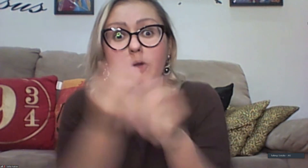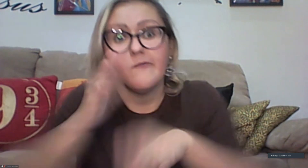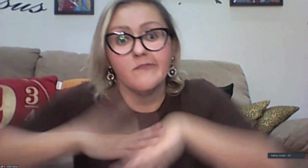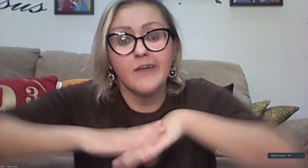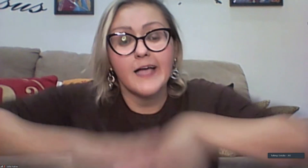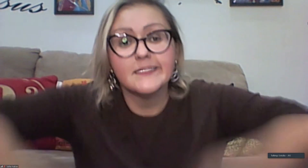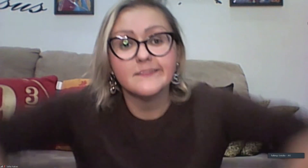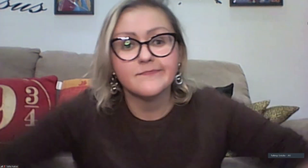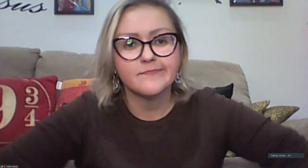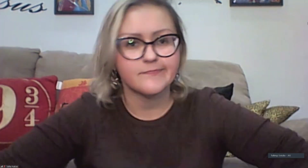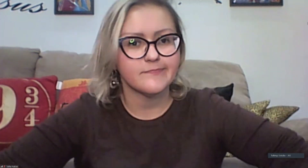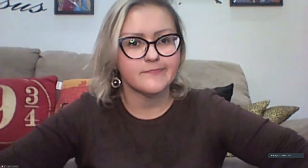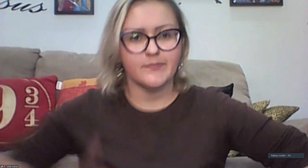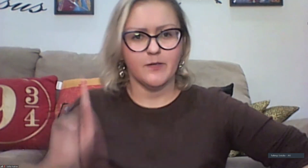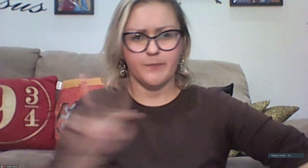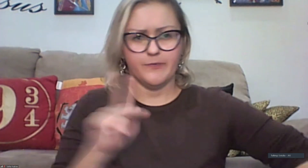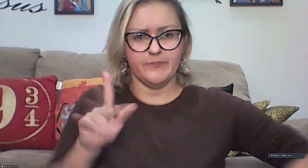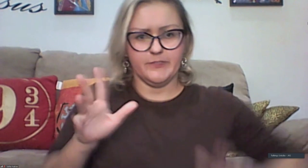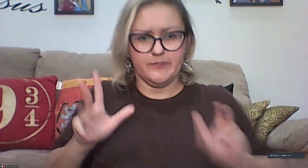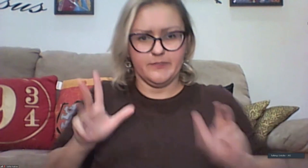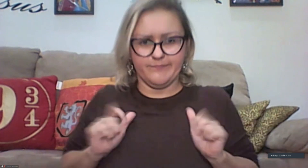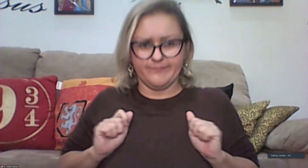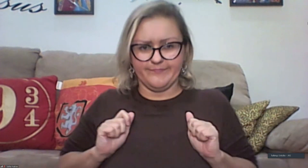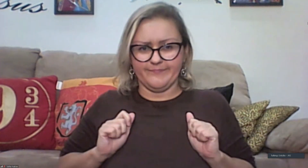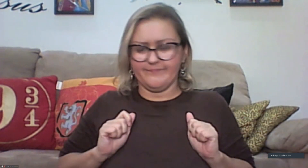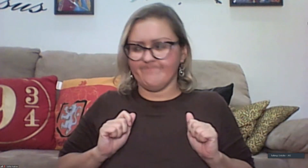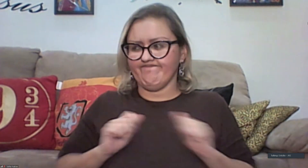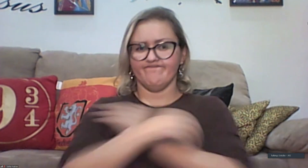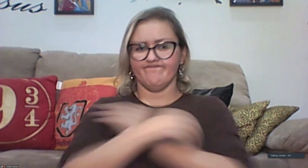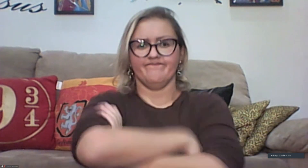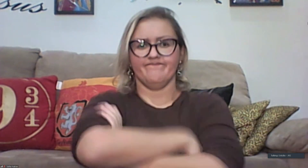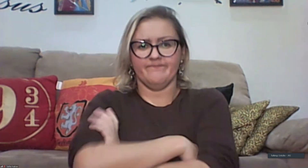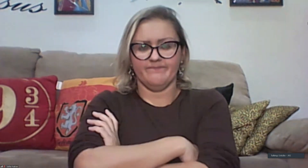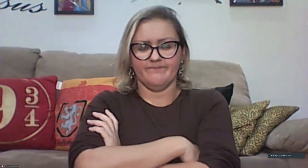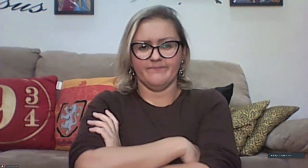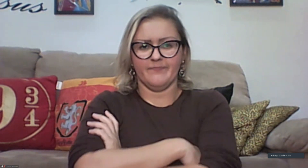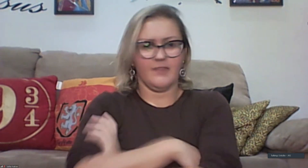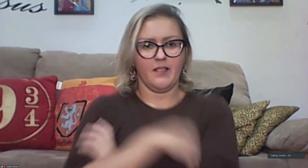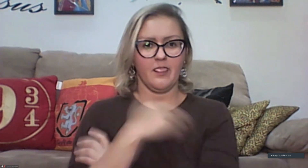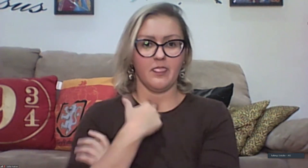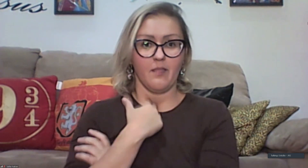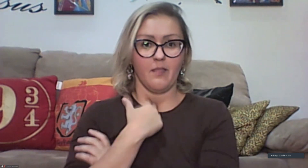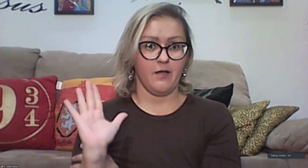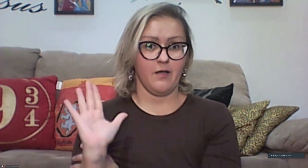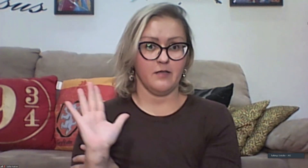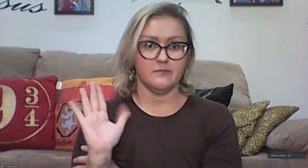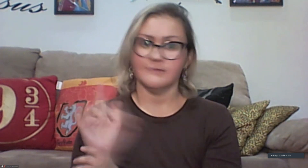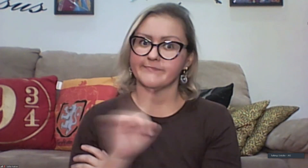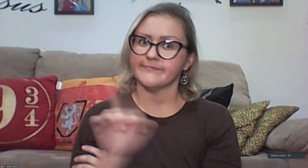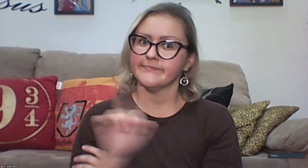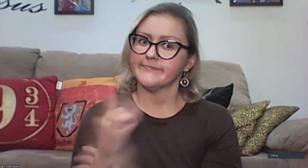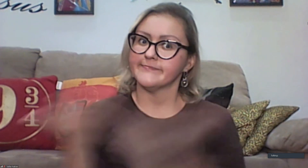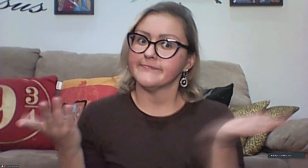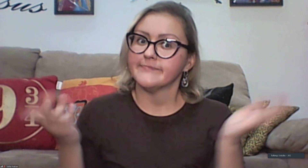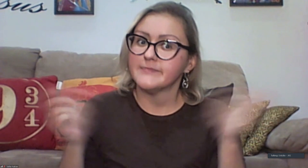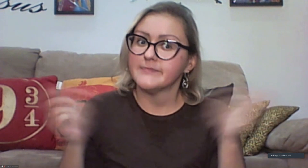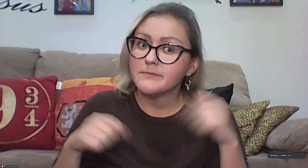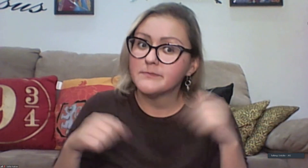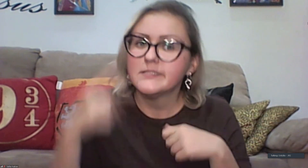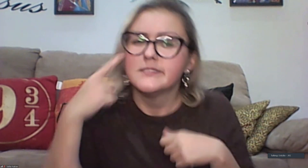portuguesa, não sabe se comunicar de uma maneira clara. Você vai fazer o quê? O professor vai se acomodar e deixar isso